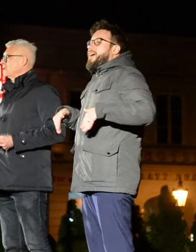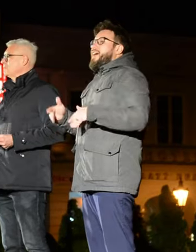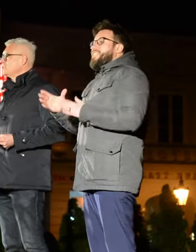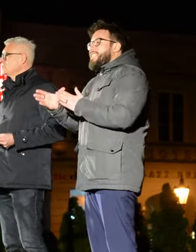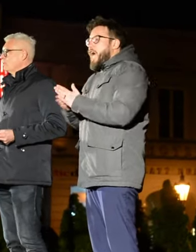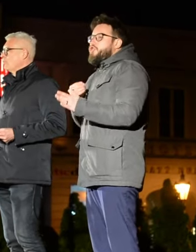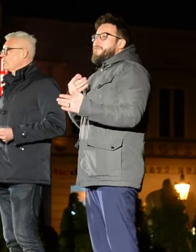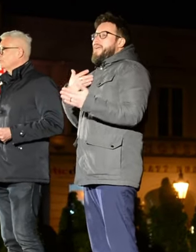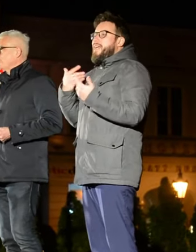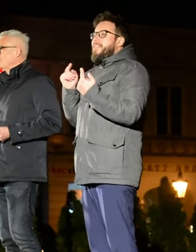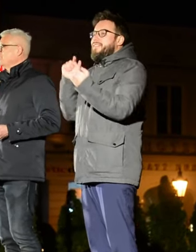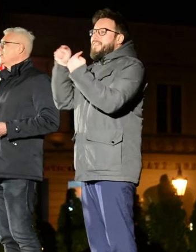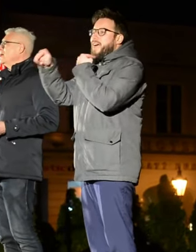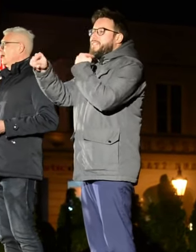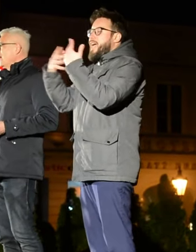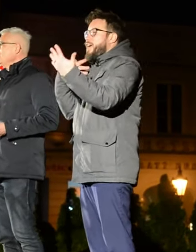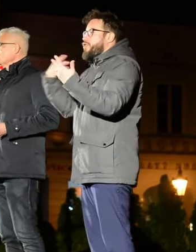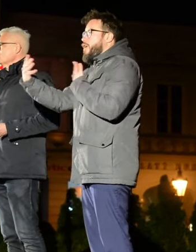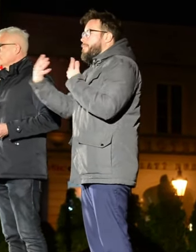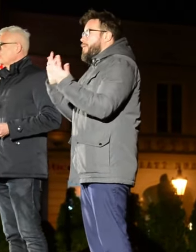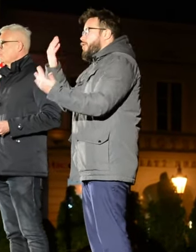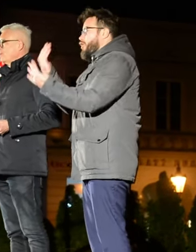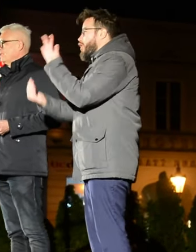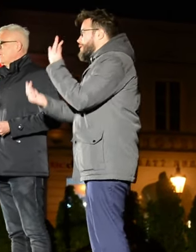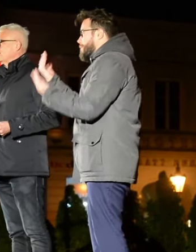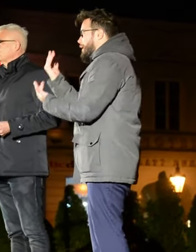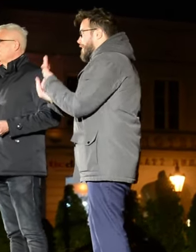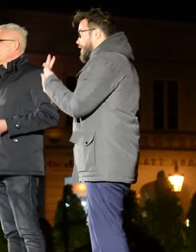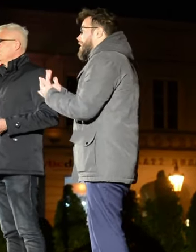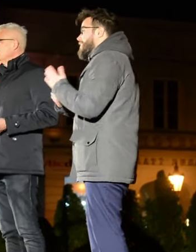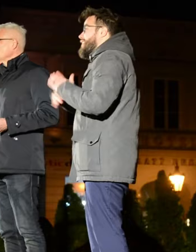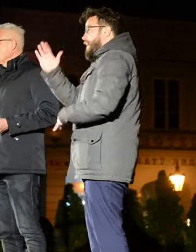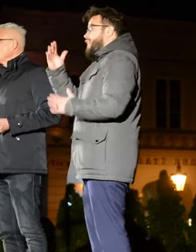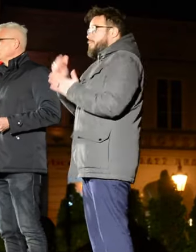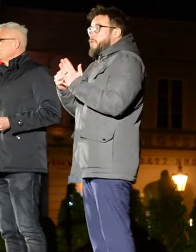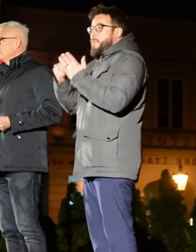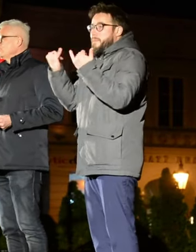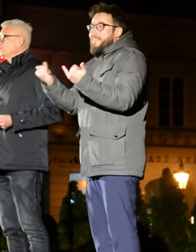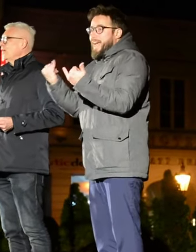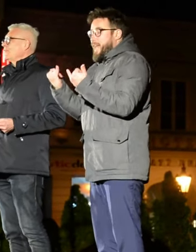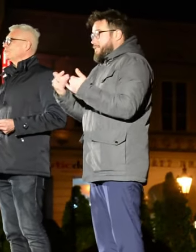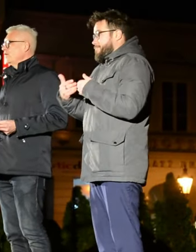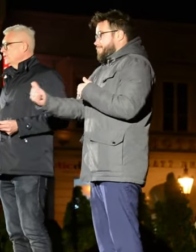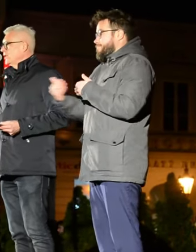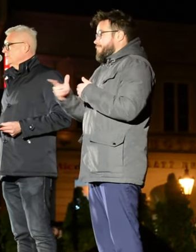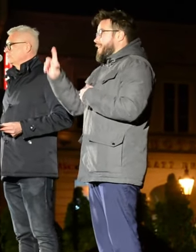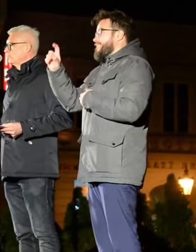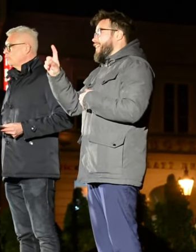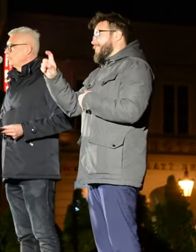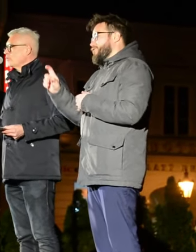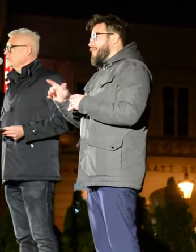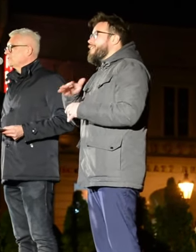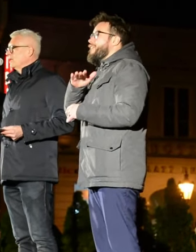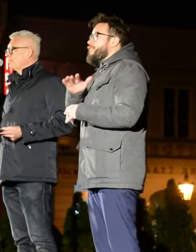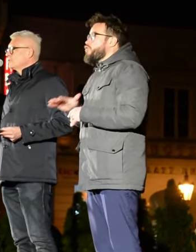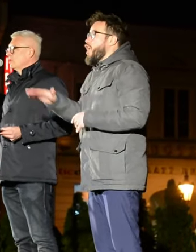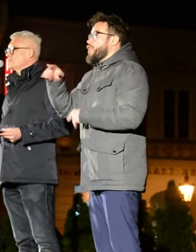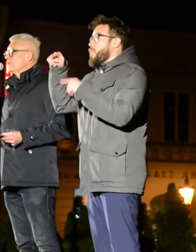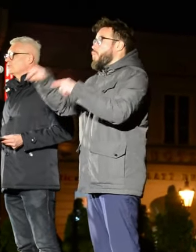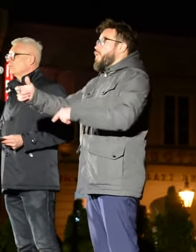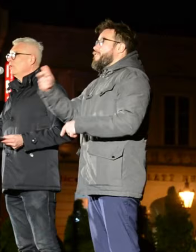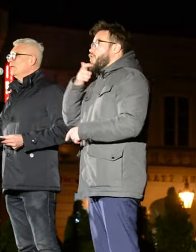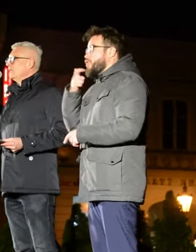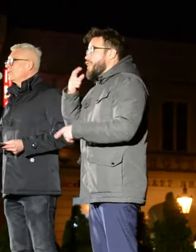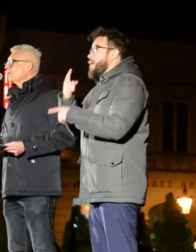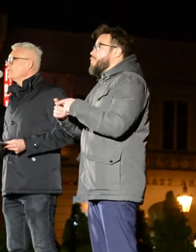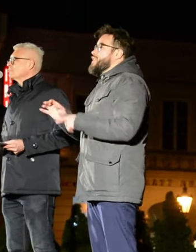Začníme sa medzi sebou rozprávať a najviac to potrebujeme teraz. Tieto najbližšie 2 týždne ja vám všetkým tu v Košiciach po celom